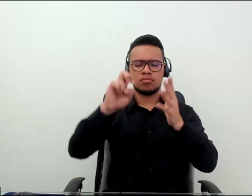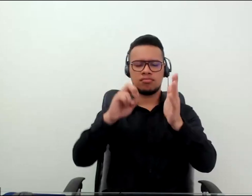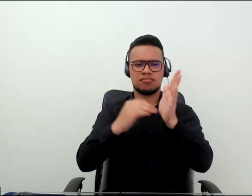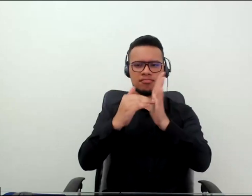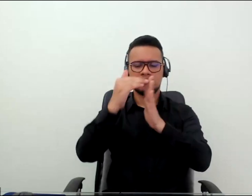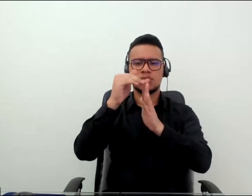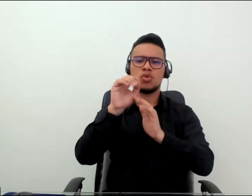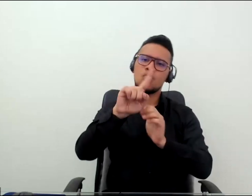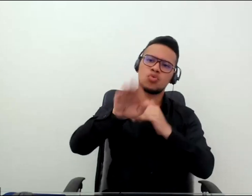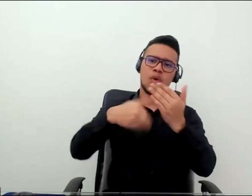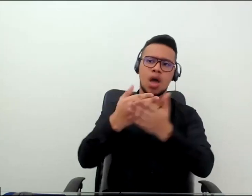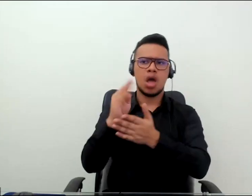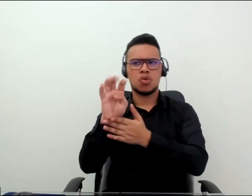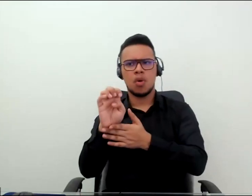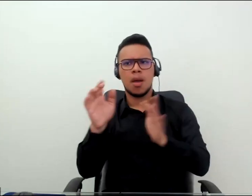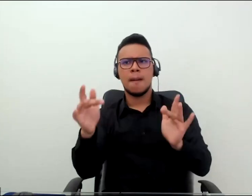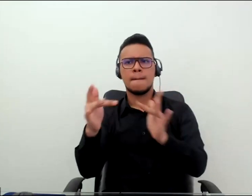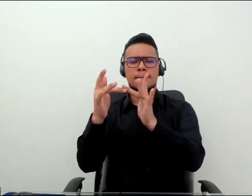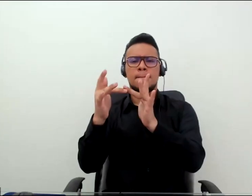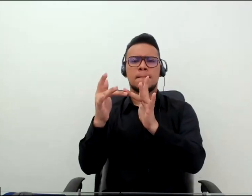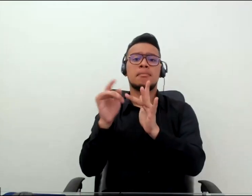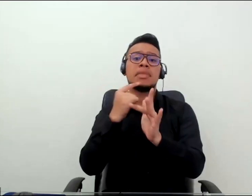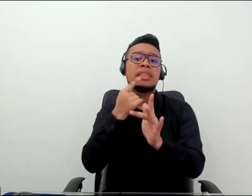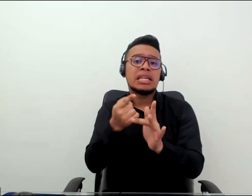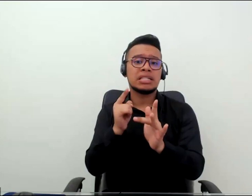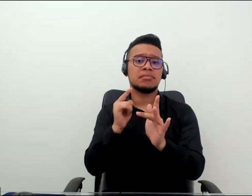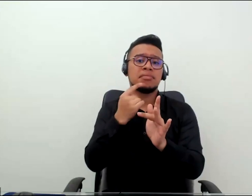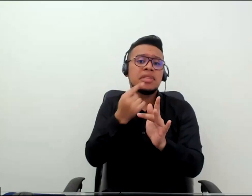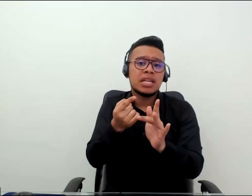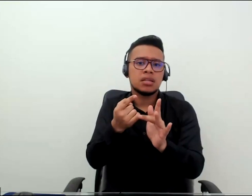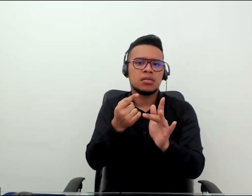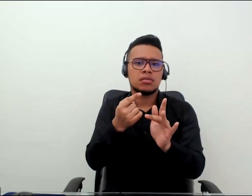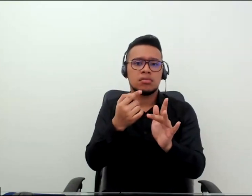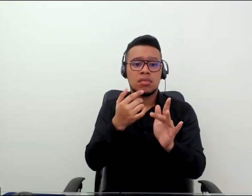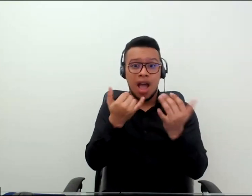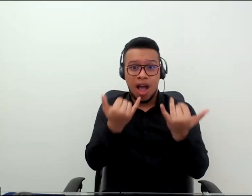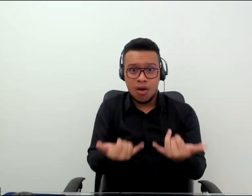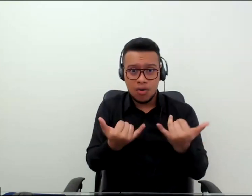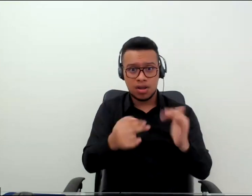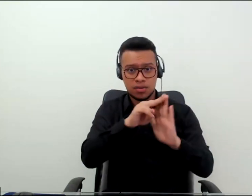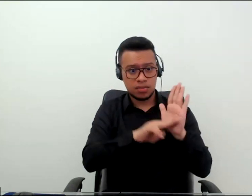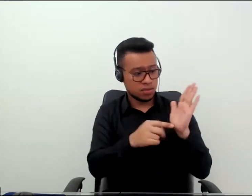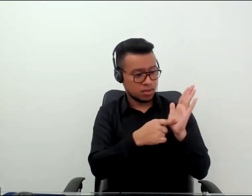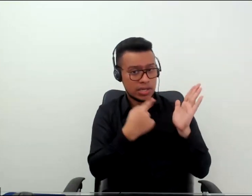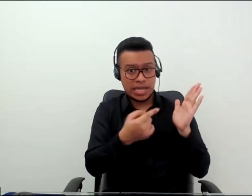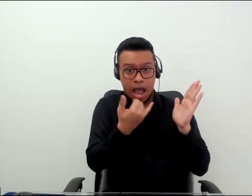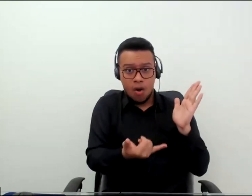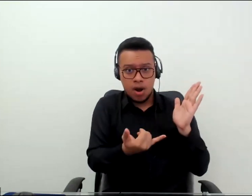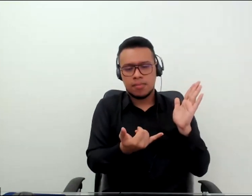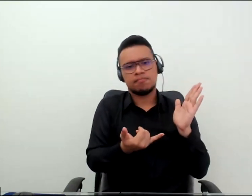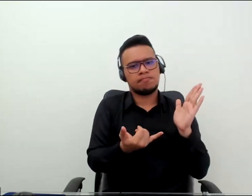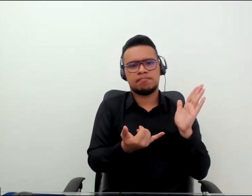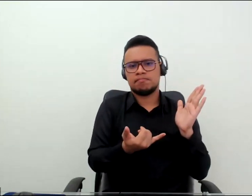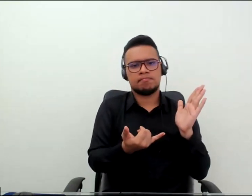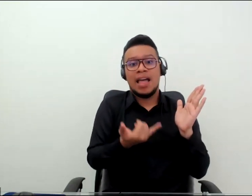el reglamento operativo no lo incluya no podemos modificar esos requisitos observamos como dicen